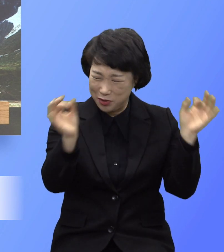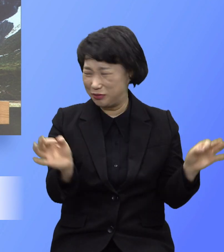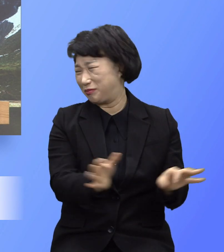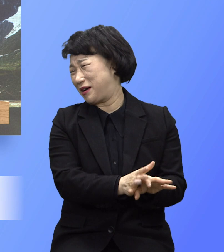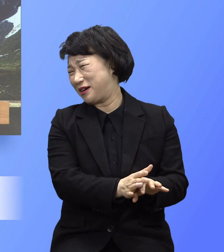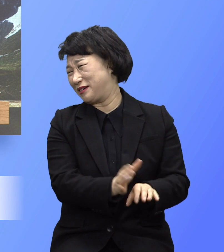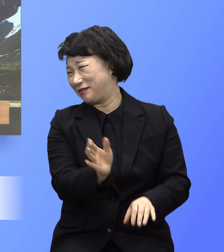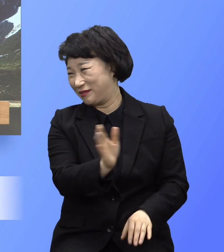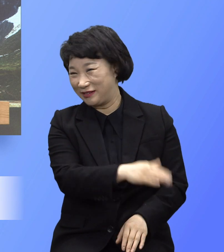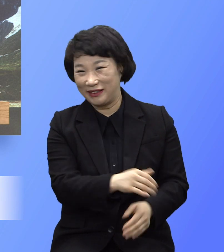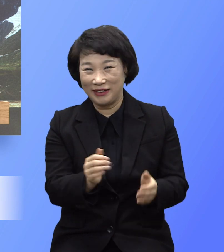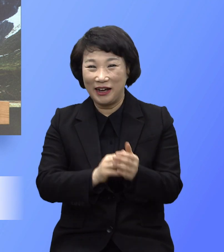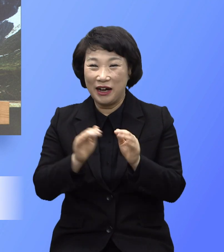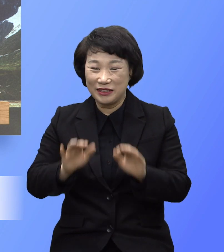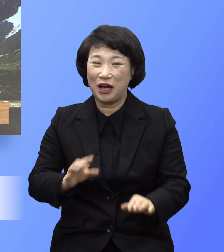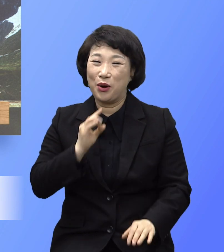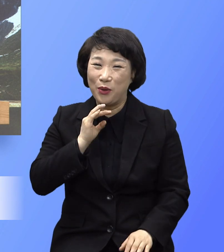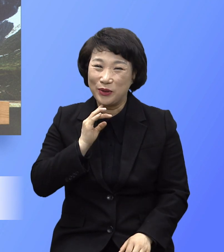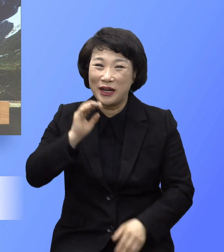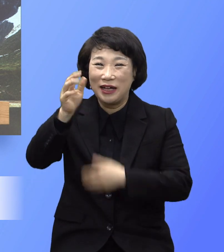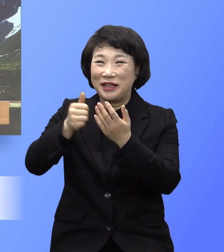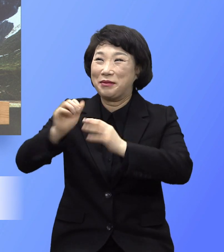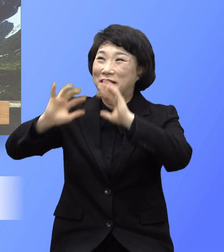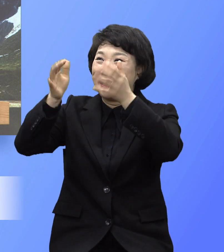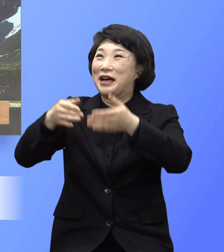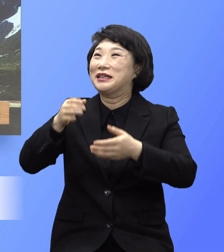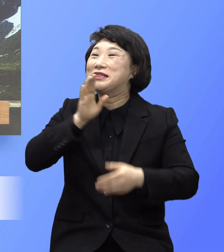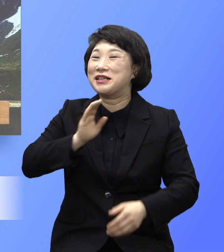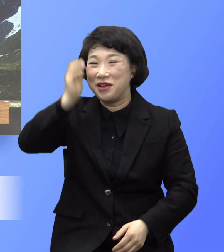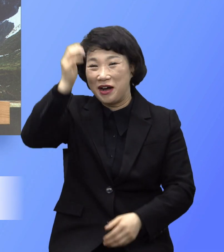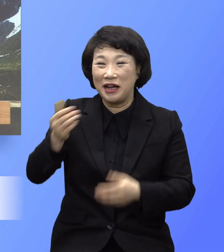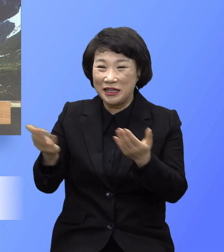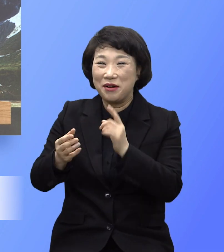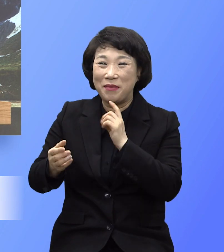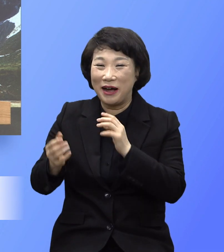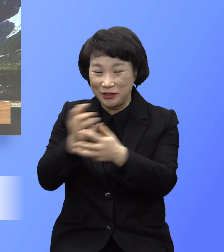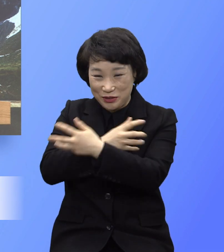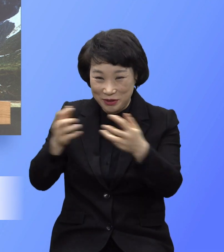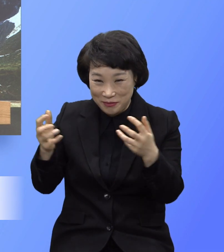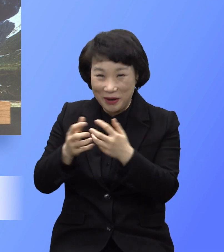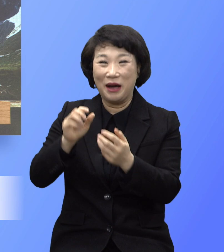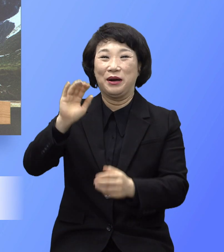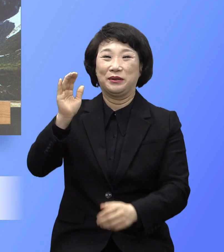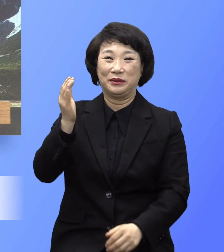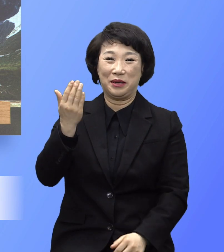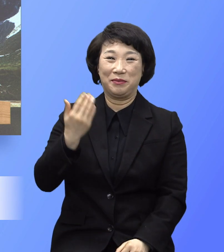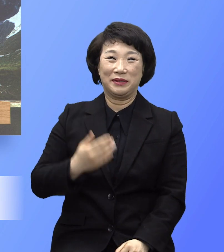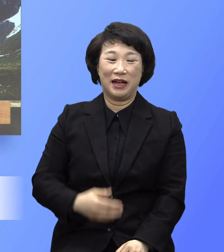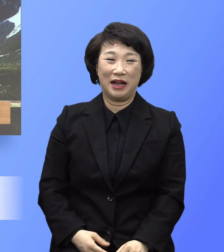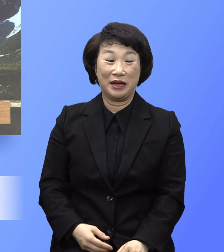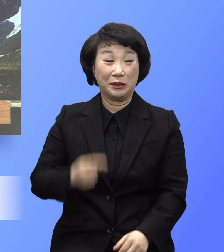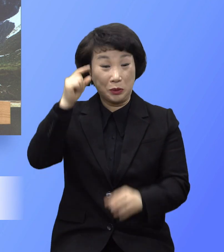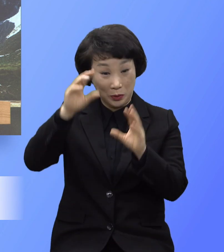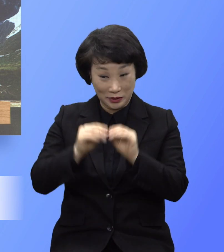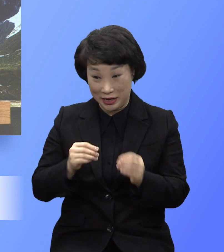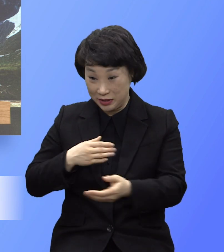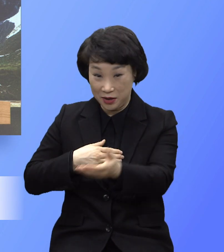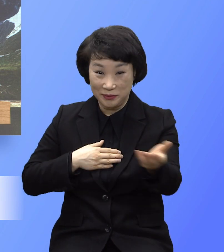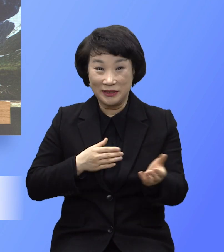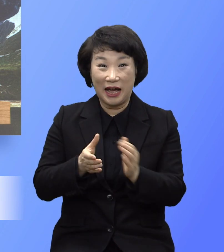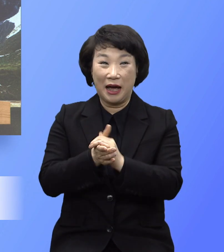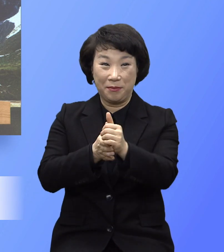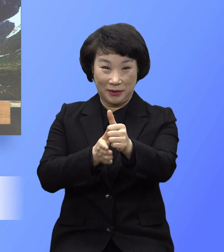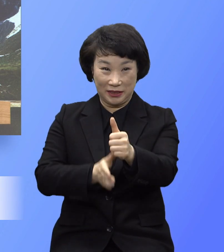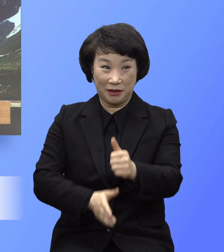욕심은 떨어지고 오직 하늘나라의 신령한 것으로만 가득하더라, 이 말이요. 동의하시면 아멘